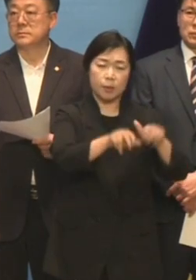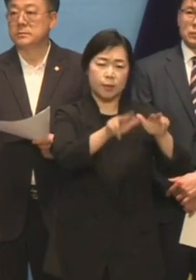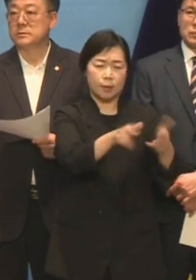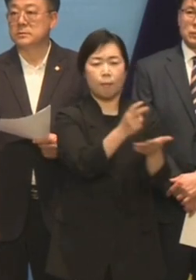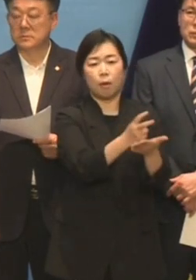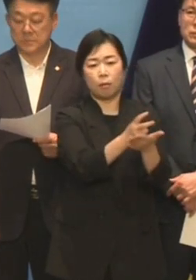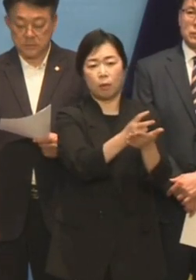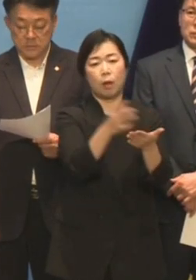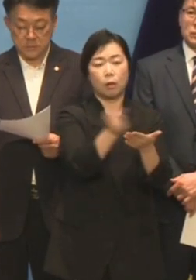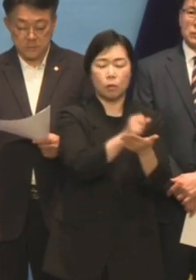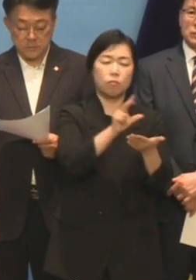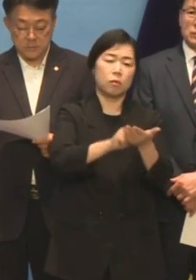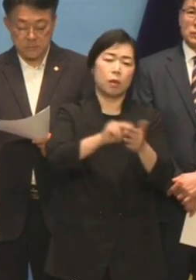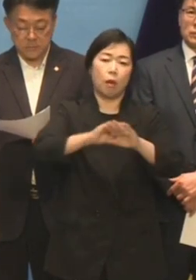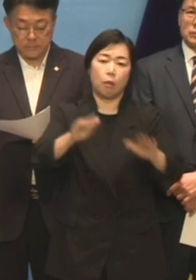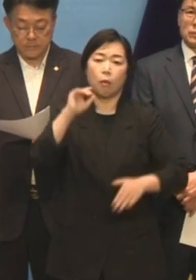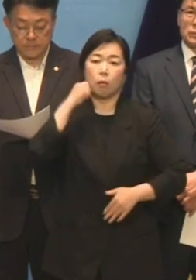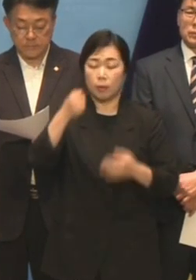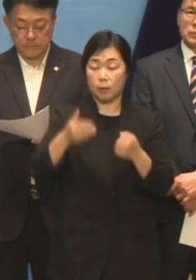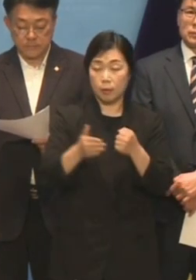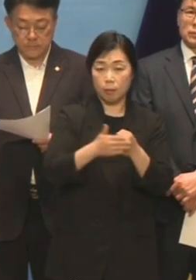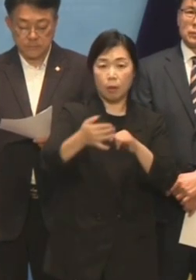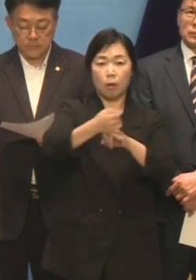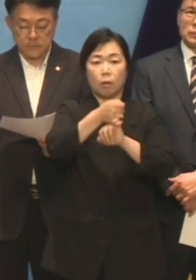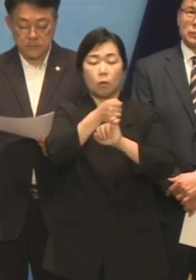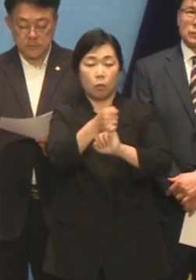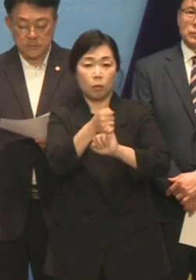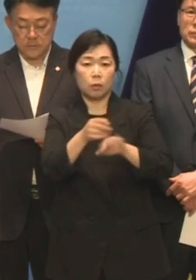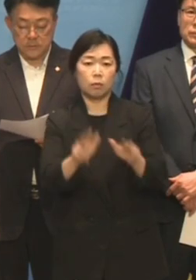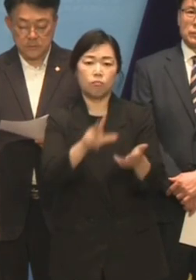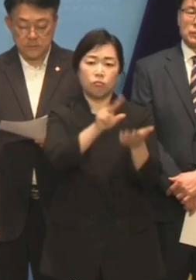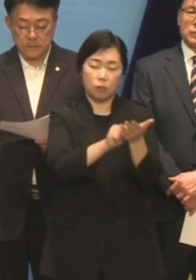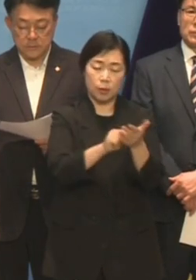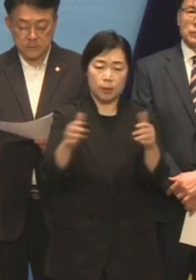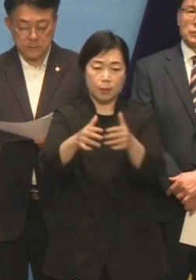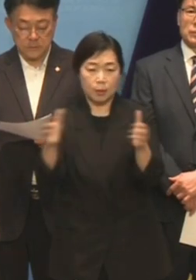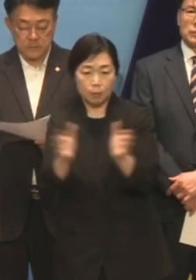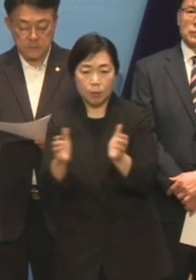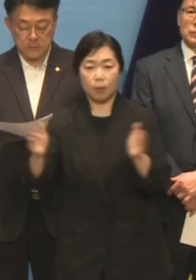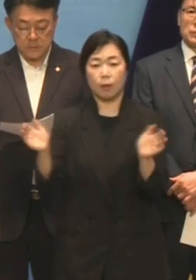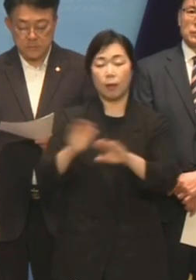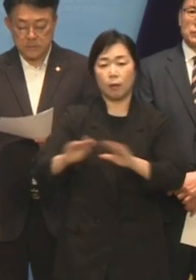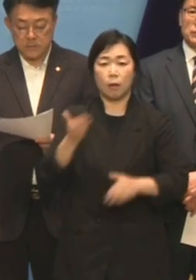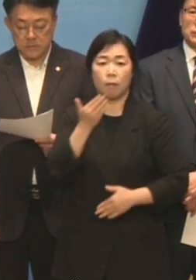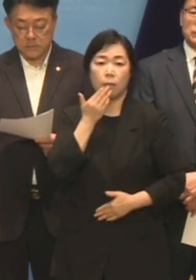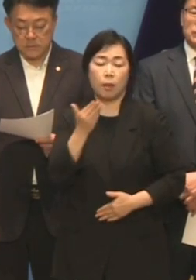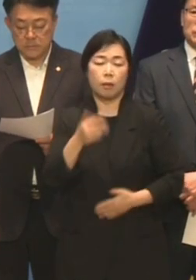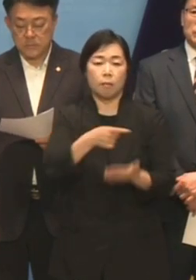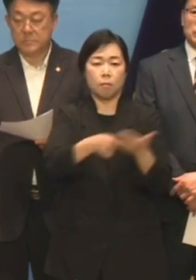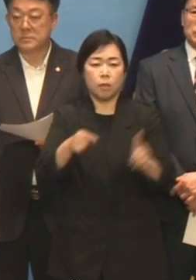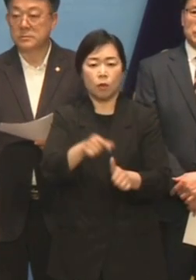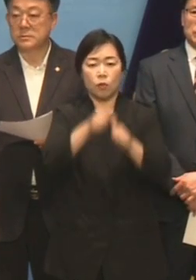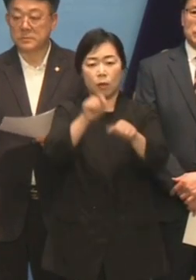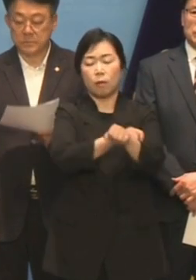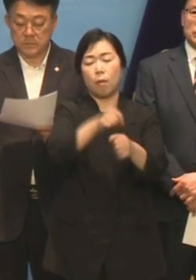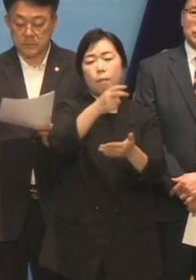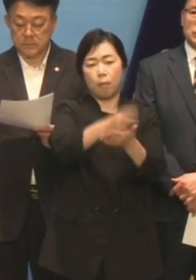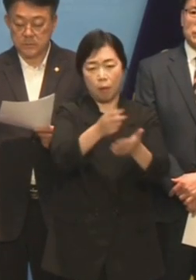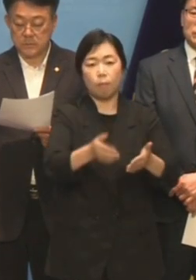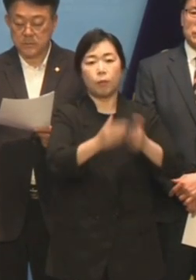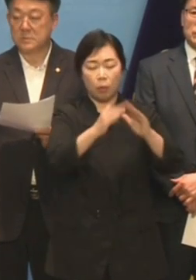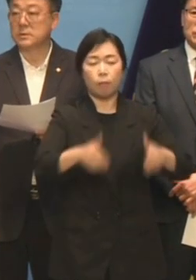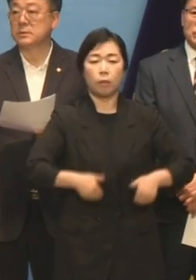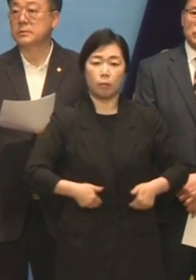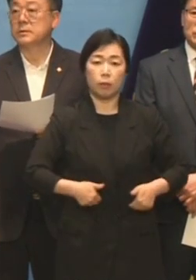현행법 체계로는 문제를 해결하기가 어렵기 때문에 반드시 이 문제를 집단적으로 해결할 수 있는 피해구제특별법이 필요한